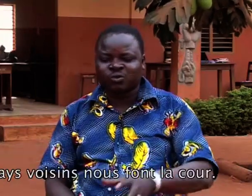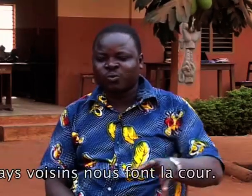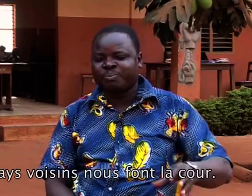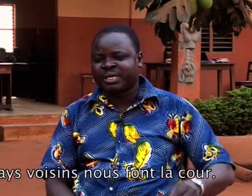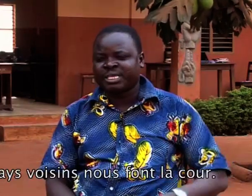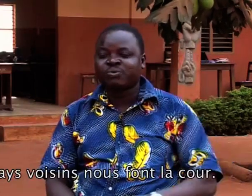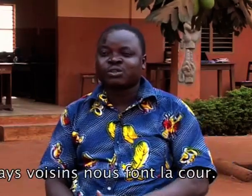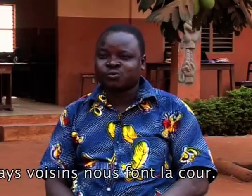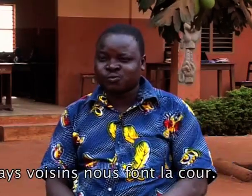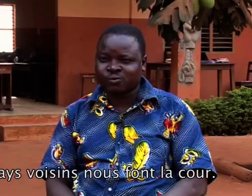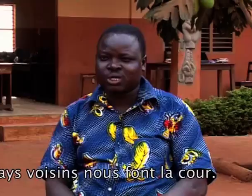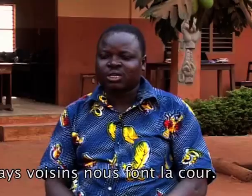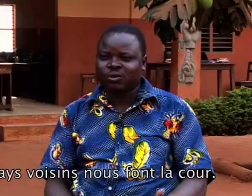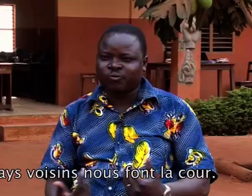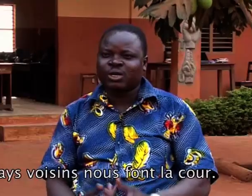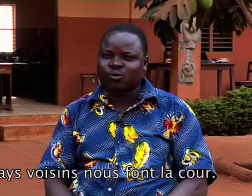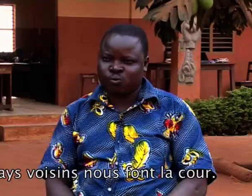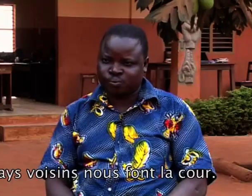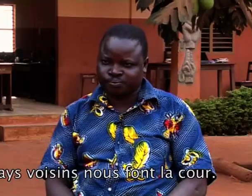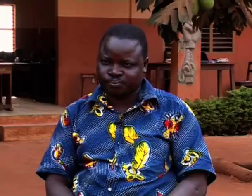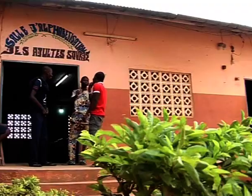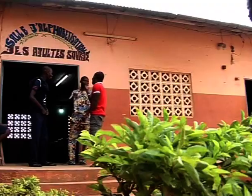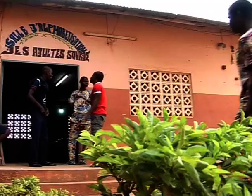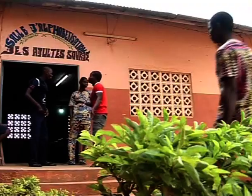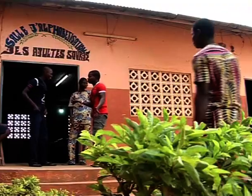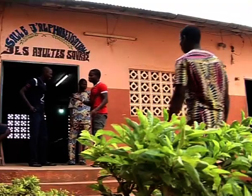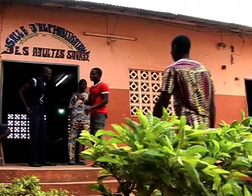Donc tous les pays qui nous entourent nous font la cour.